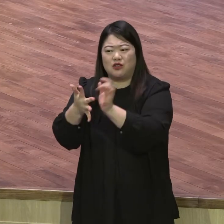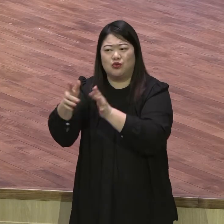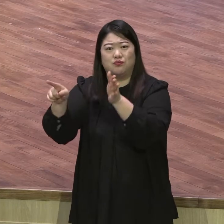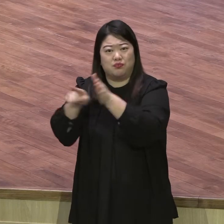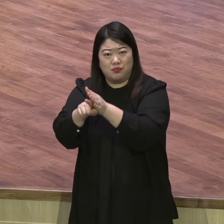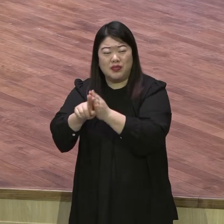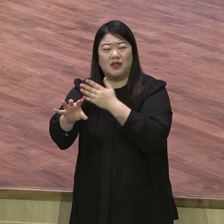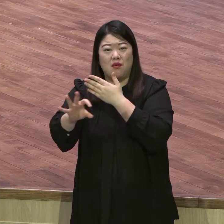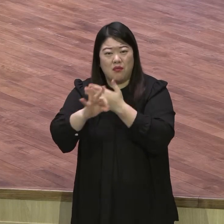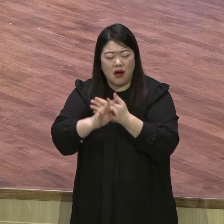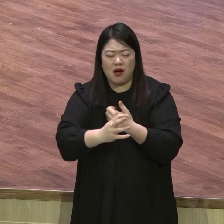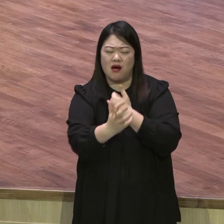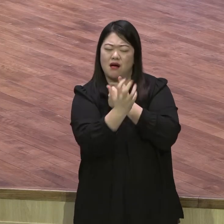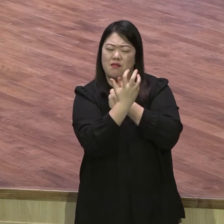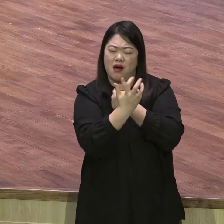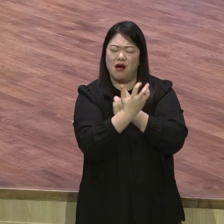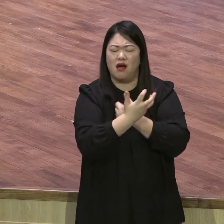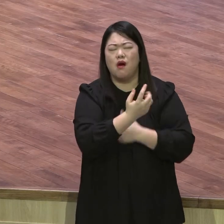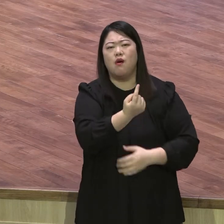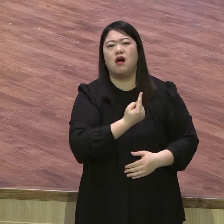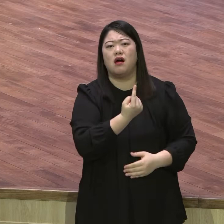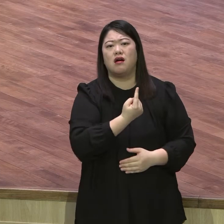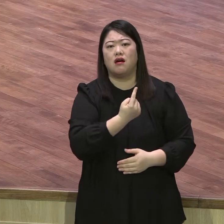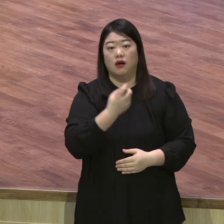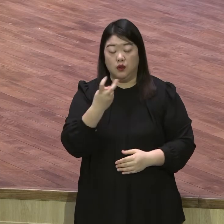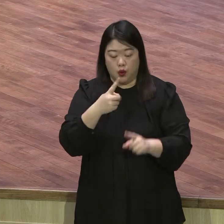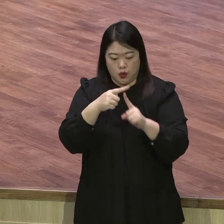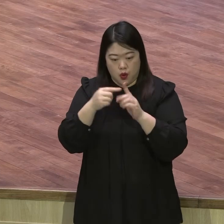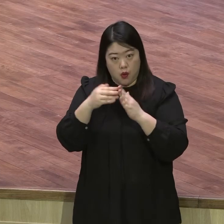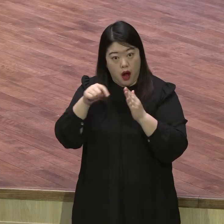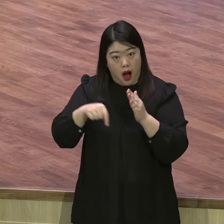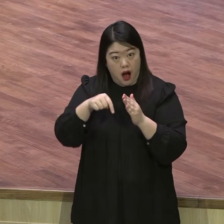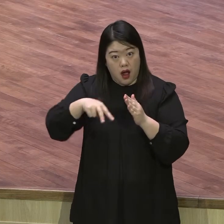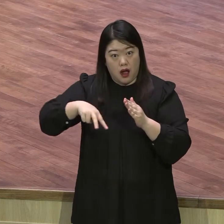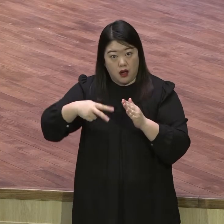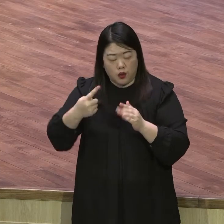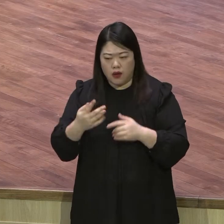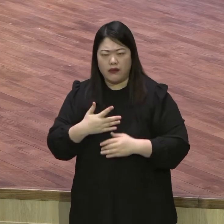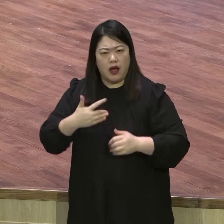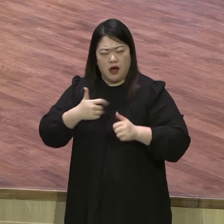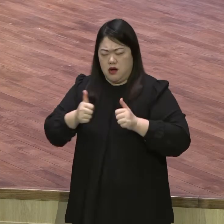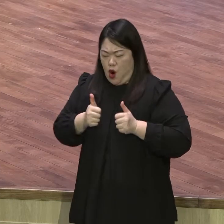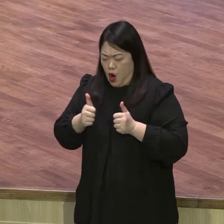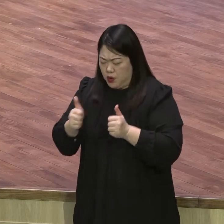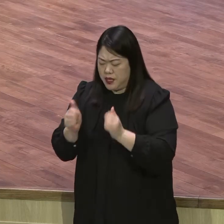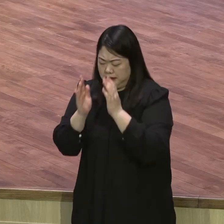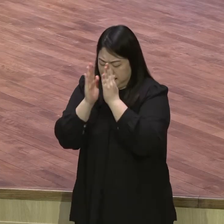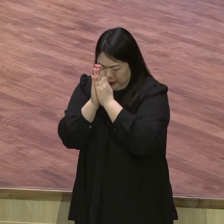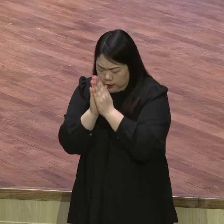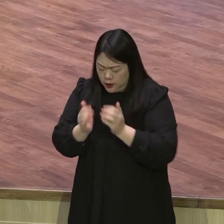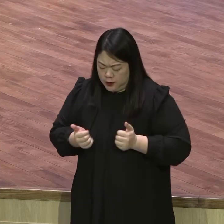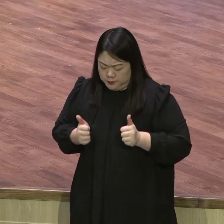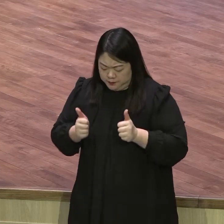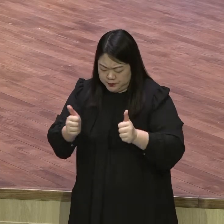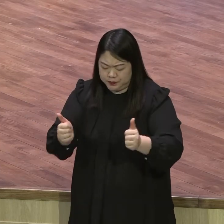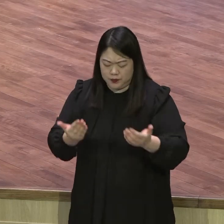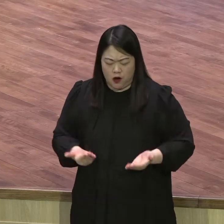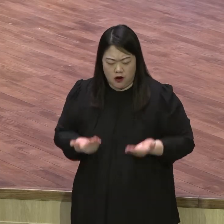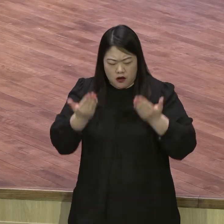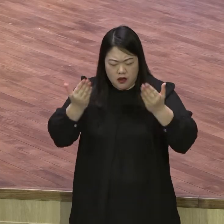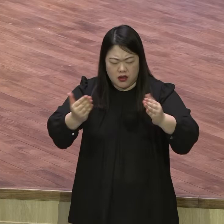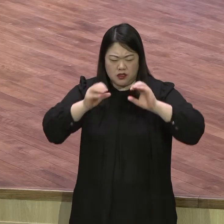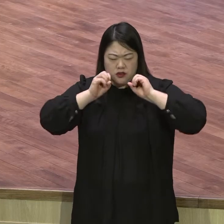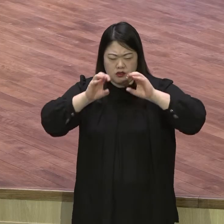예수 제대로 믿으면 박해나 핍박 오게 돼요. 심지어 교회 안에서도 그래요. 열심히 기도하고 막 기도하고 헌신하고 막 전도하고